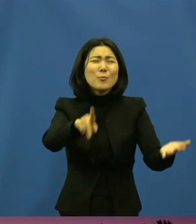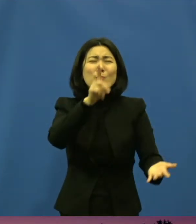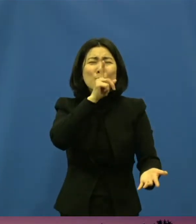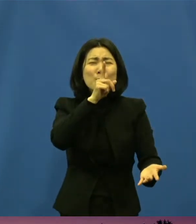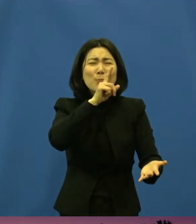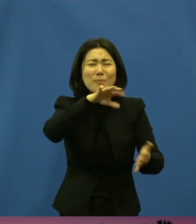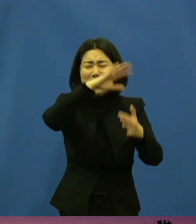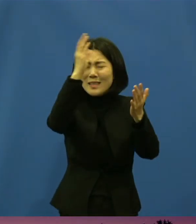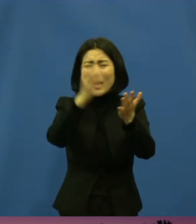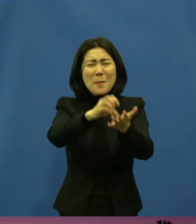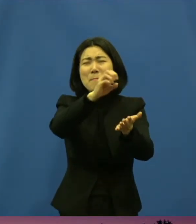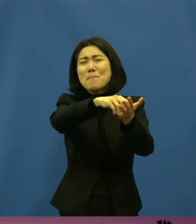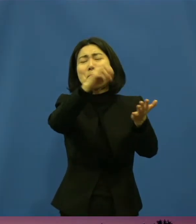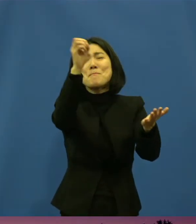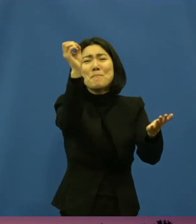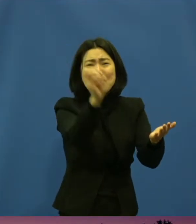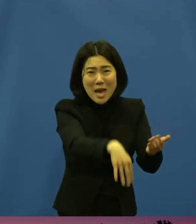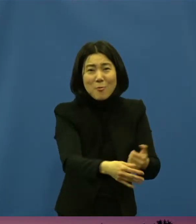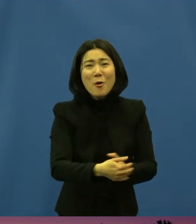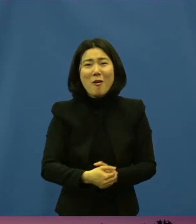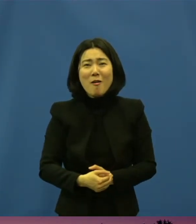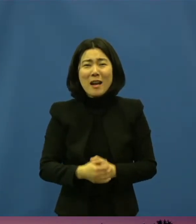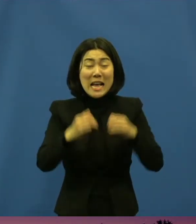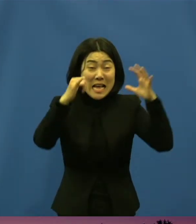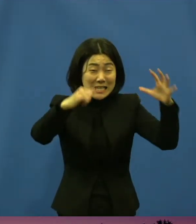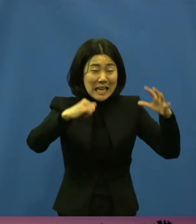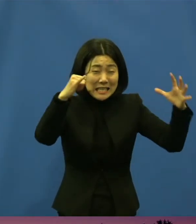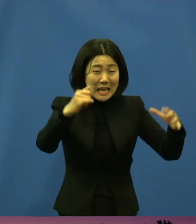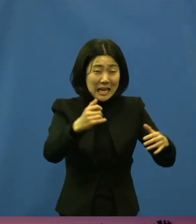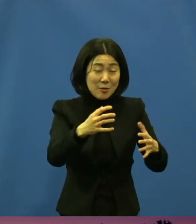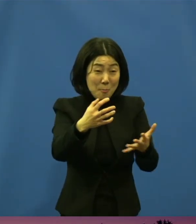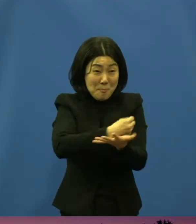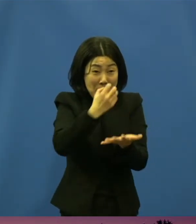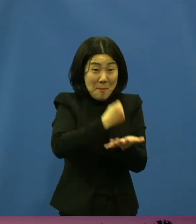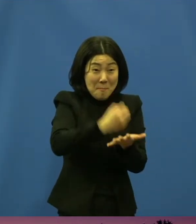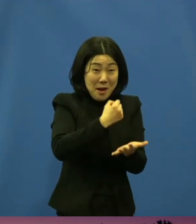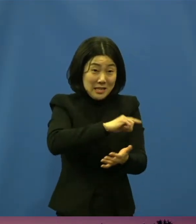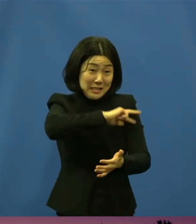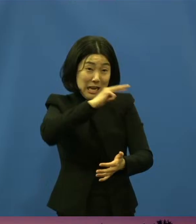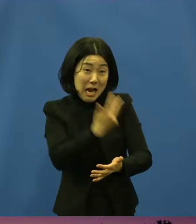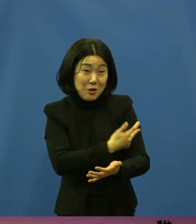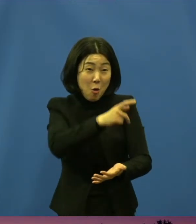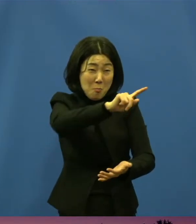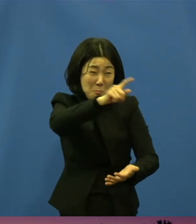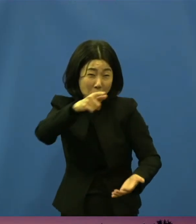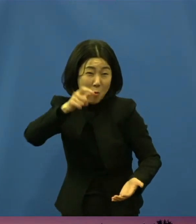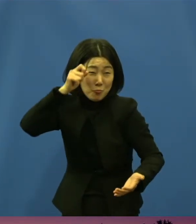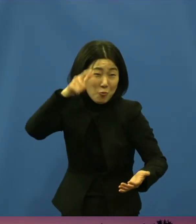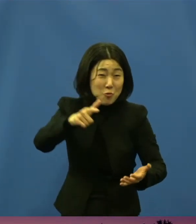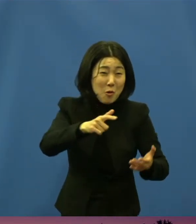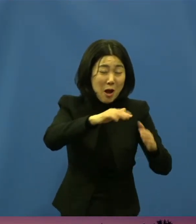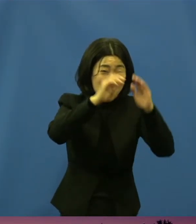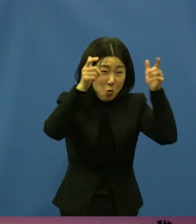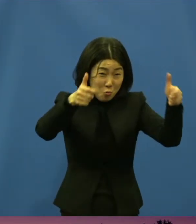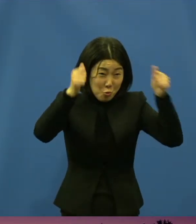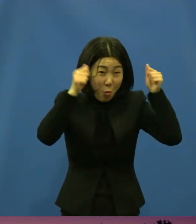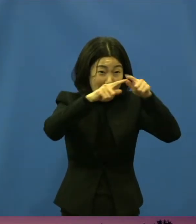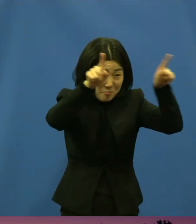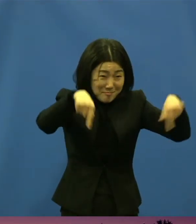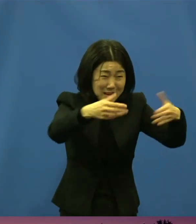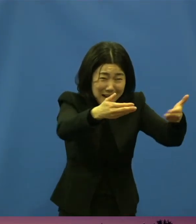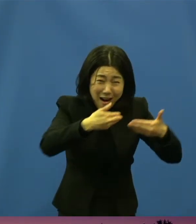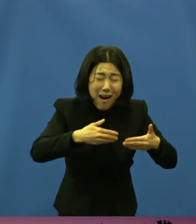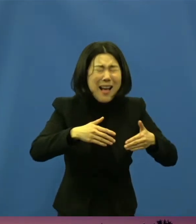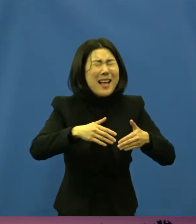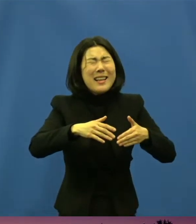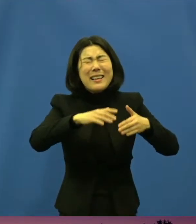여러분, 세상의 것들은 세월이 지나면 다 초라해져요. 아무리 대단한 것들이라도 시간이 지나면 다 빛이 바는 거예요.